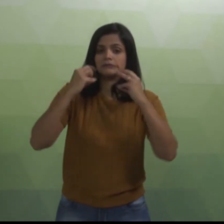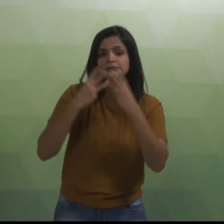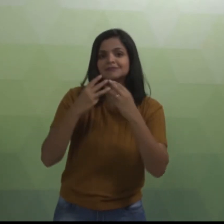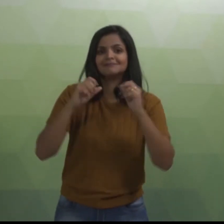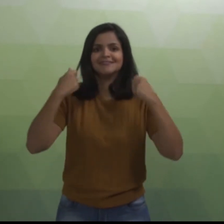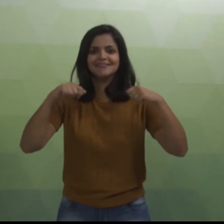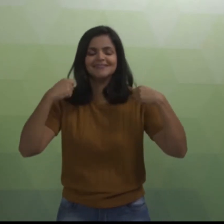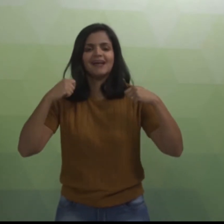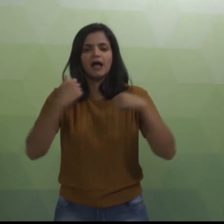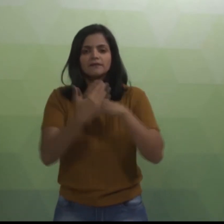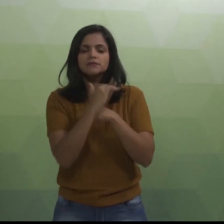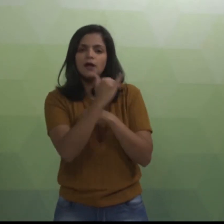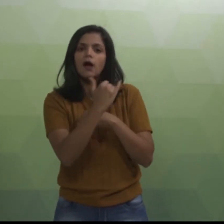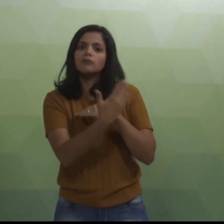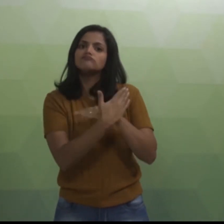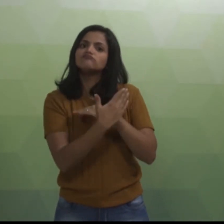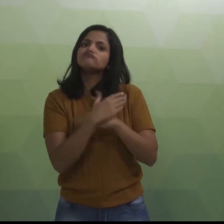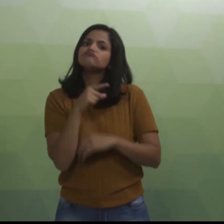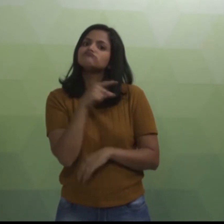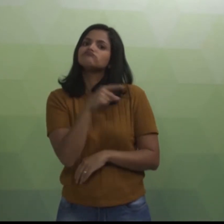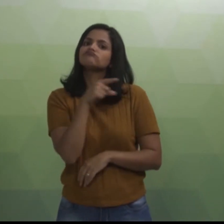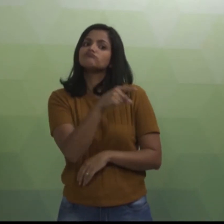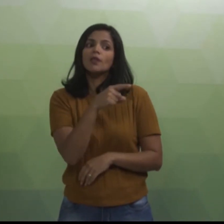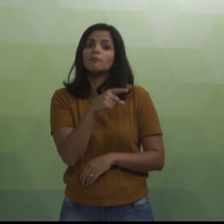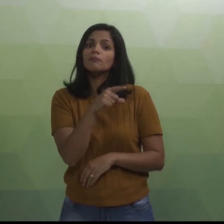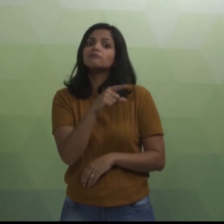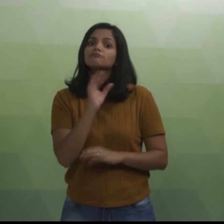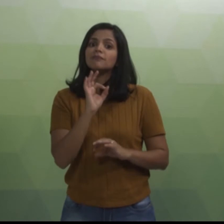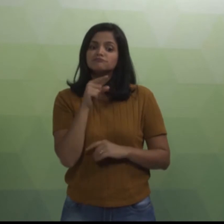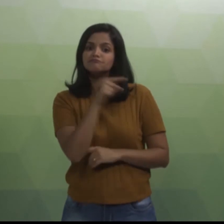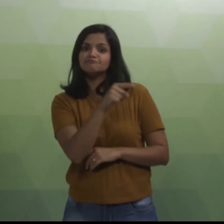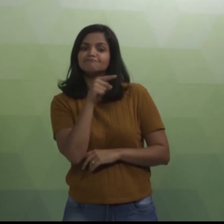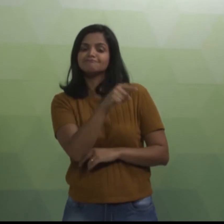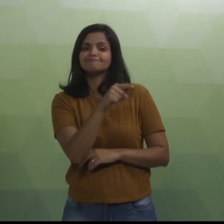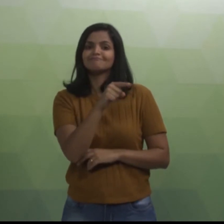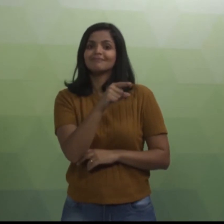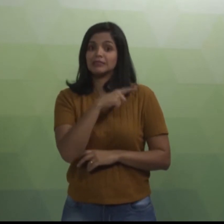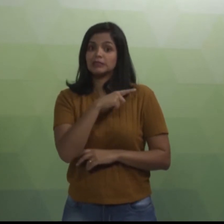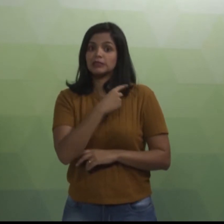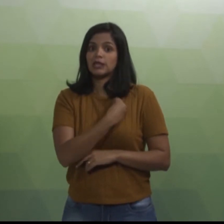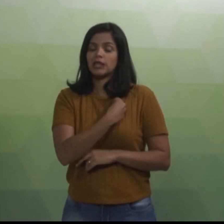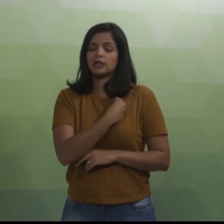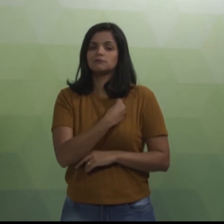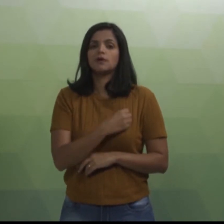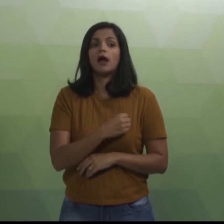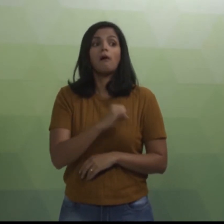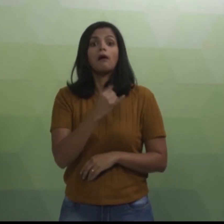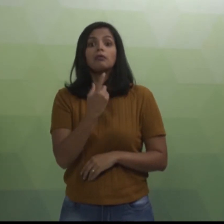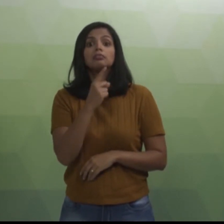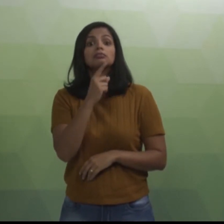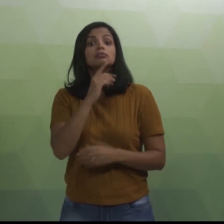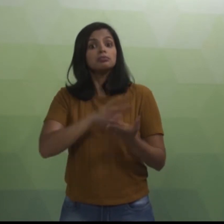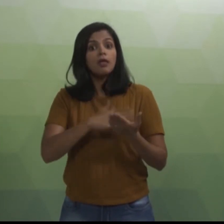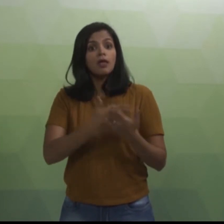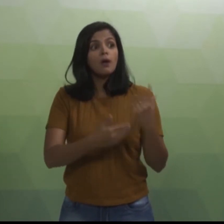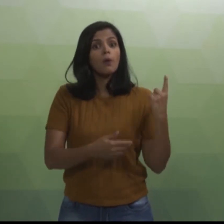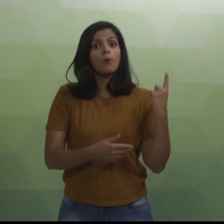perdida. Então, temos também a pessoa que auxilia, passando os slides. Ele está